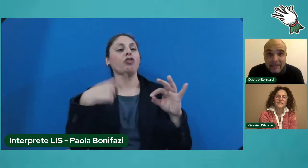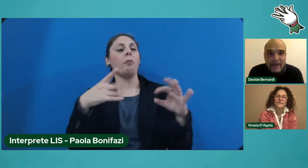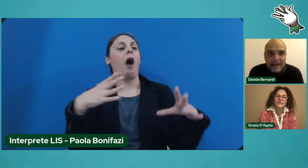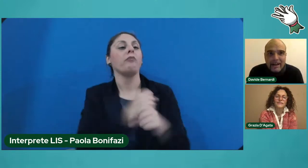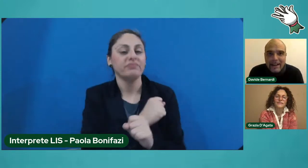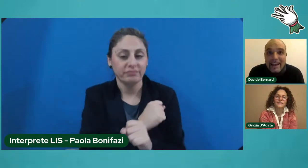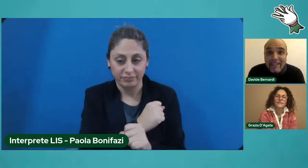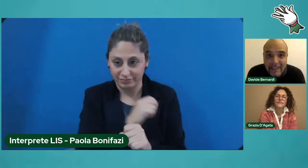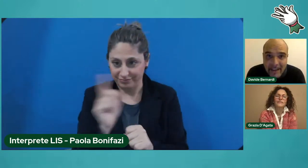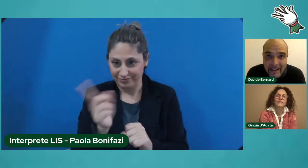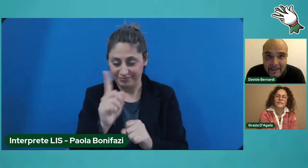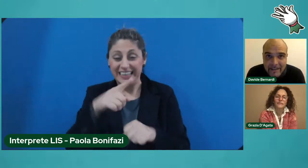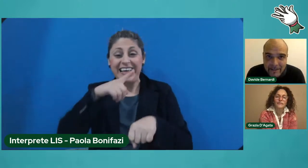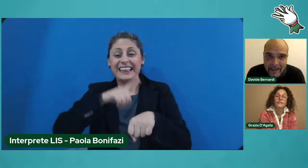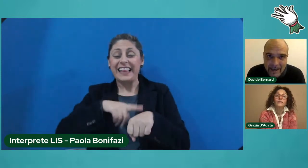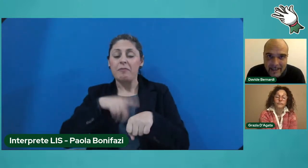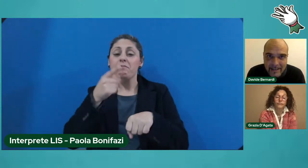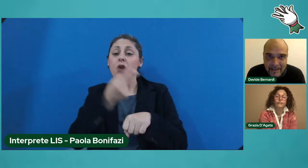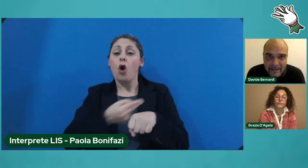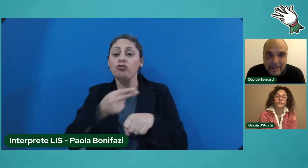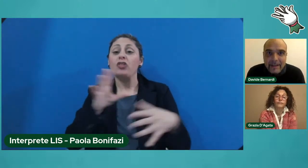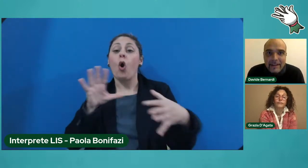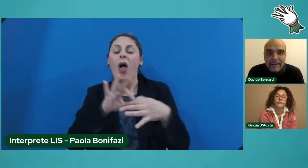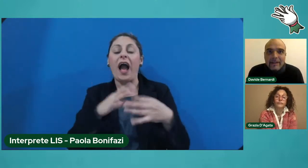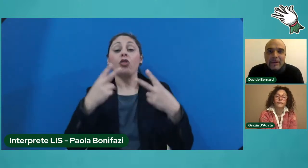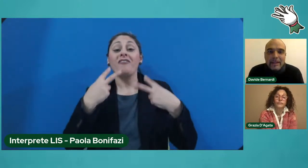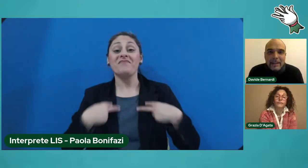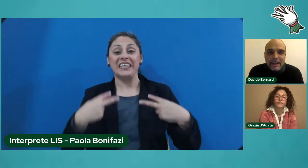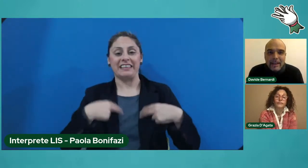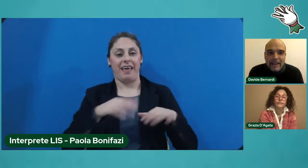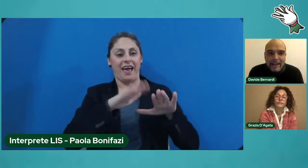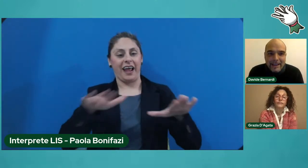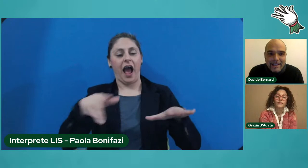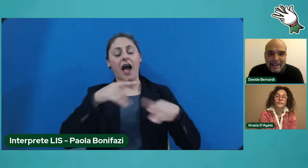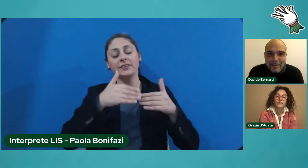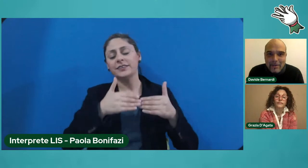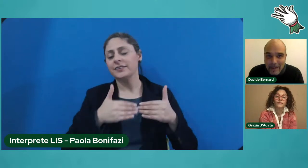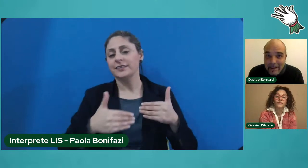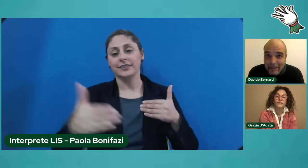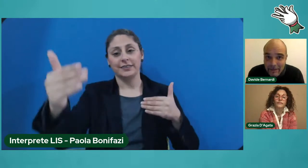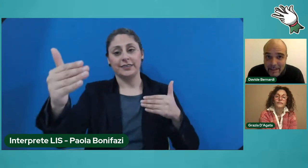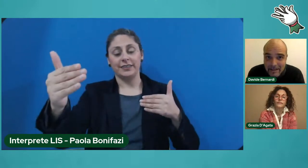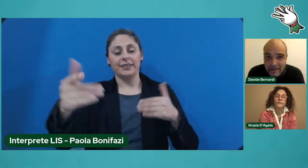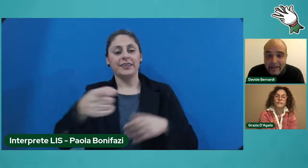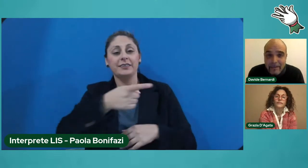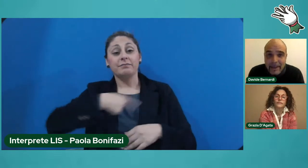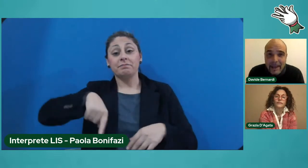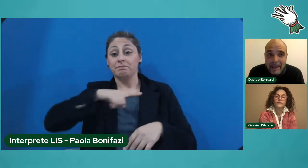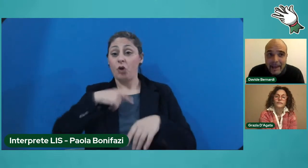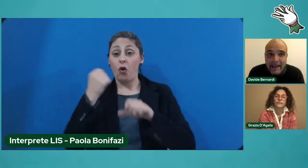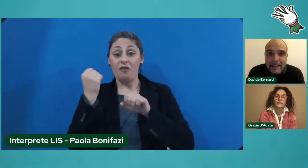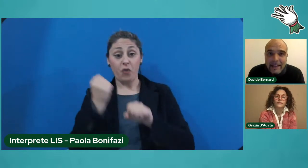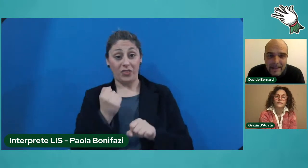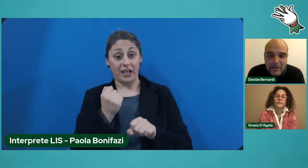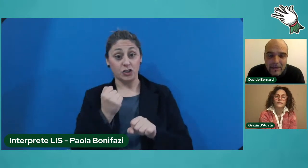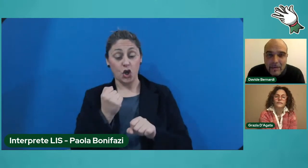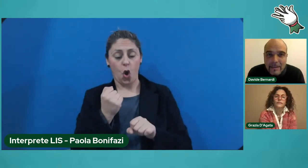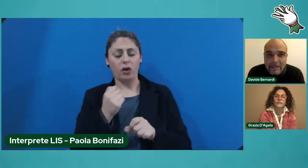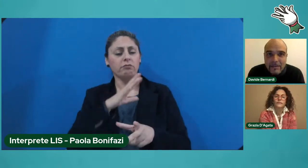alla vita dei ragazzi. Quindi siamo una fondazione e all'interno di questa